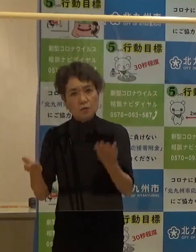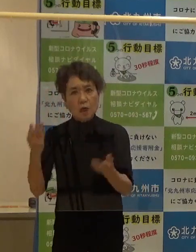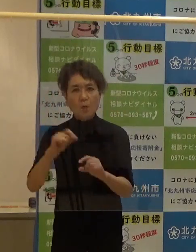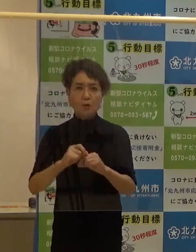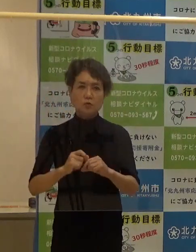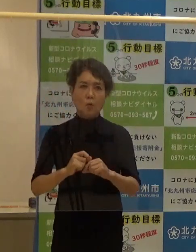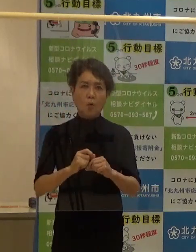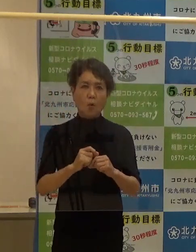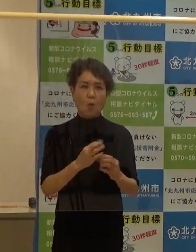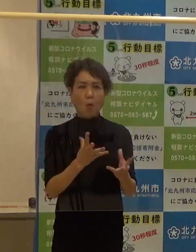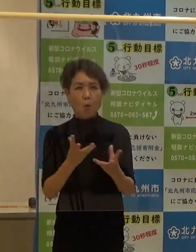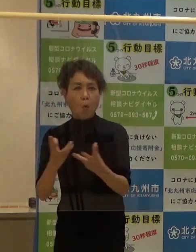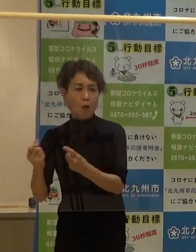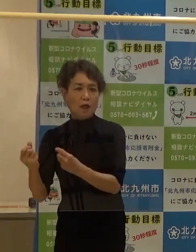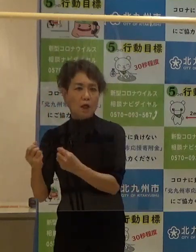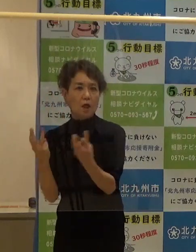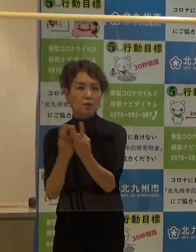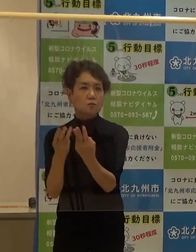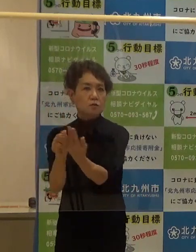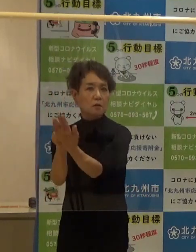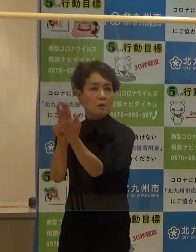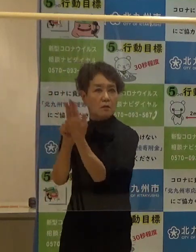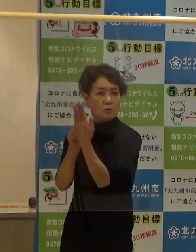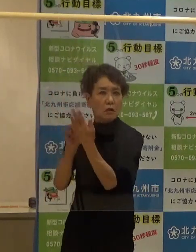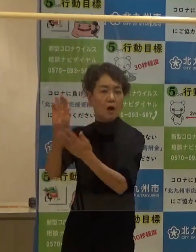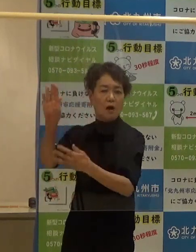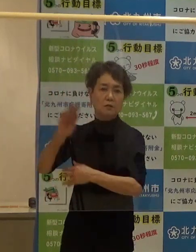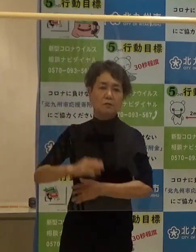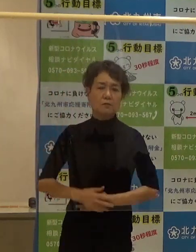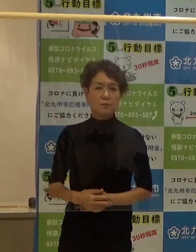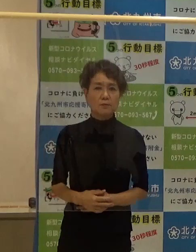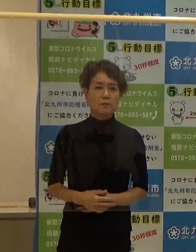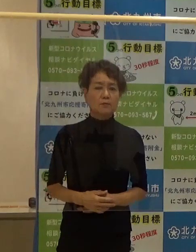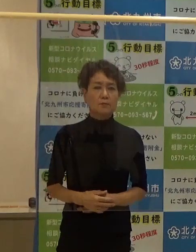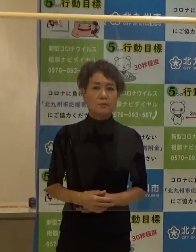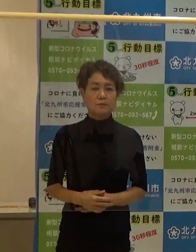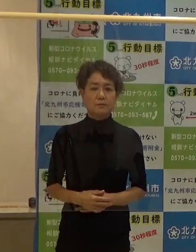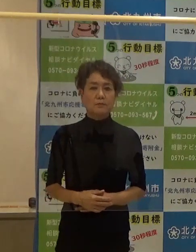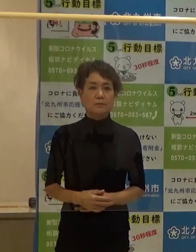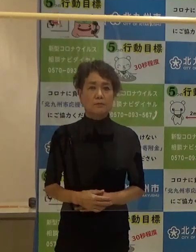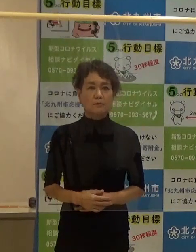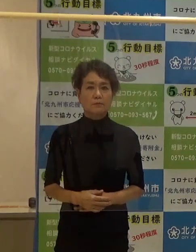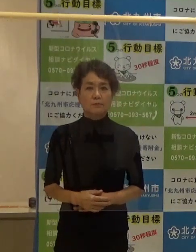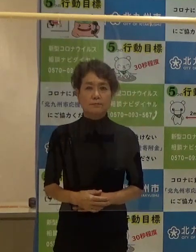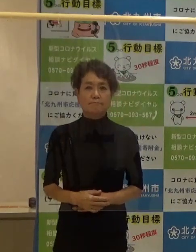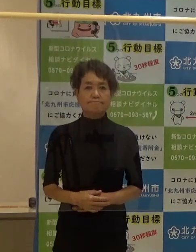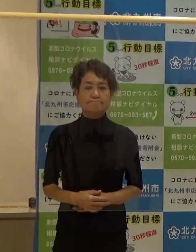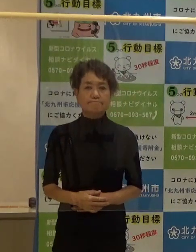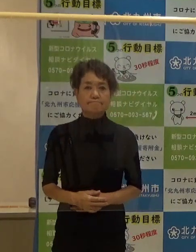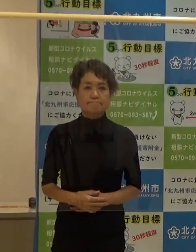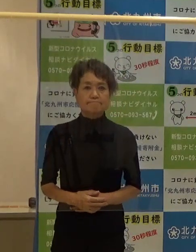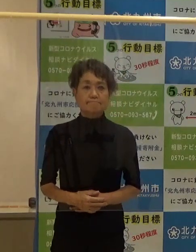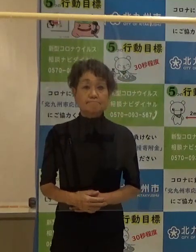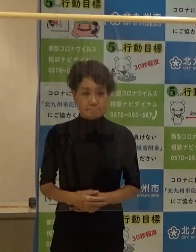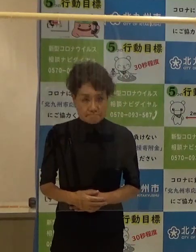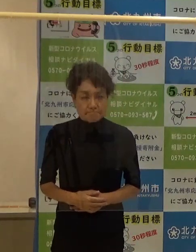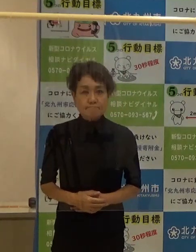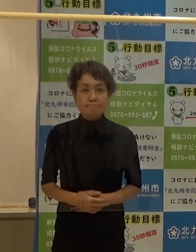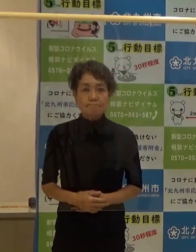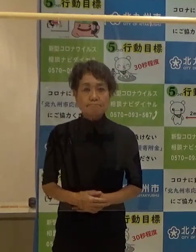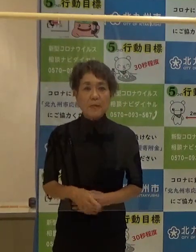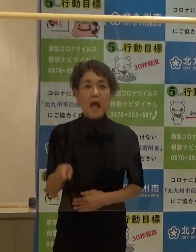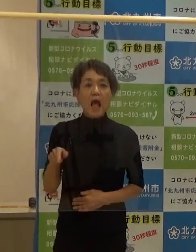ういうふうな通知が出てきているということが一つあります。それと、内々その政府にです